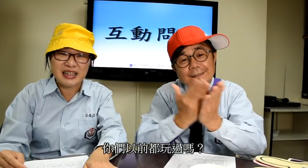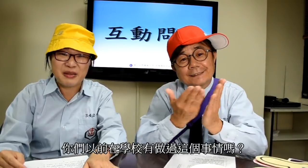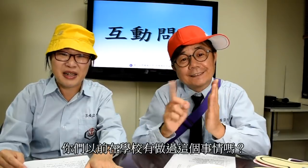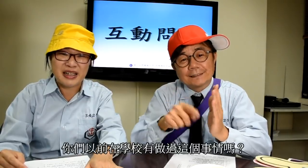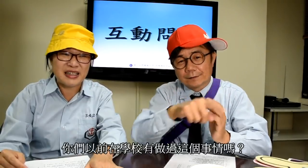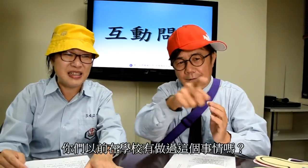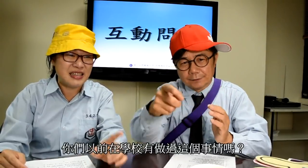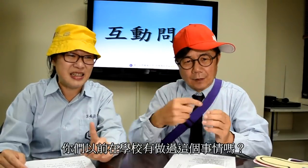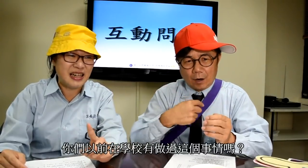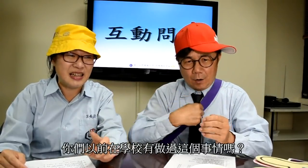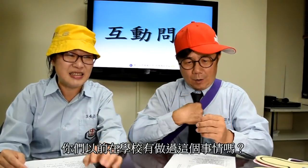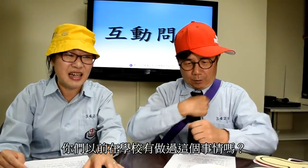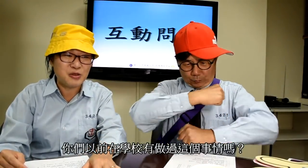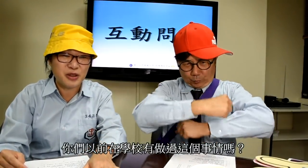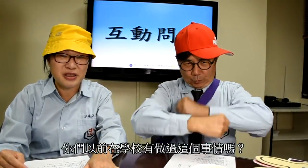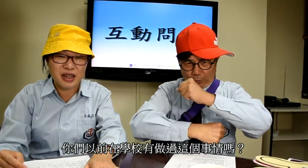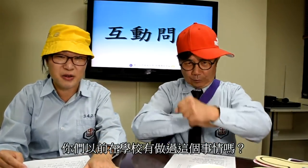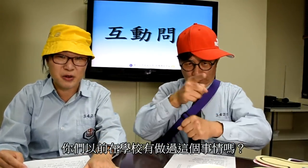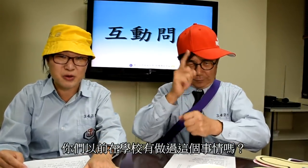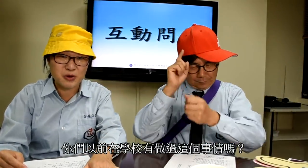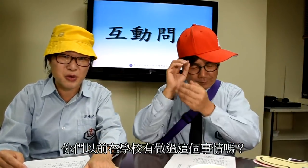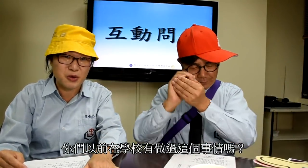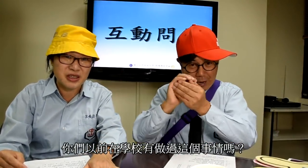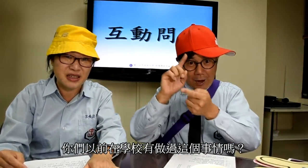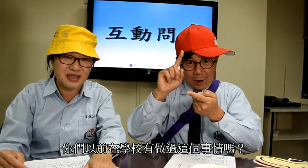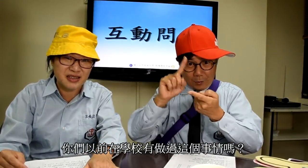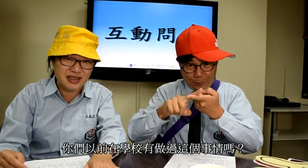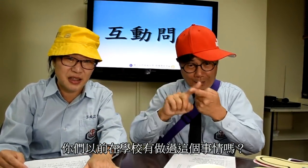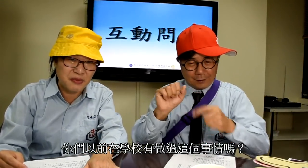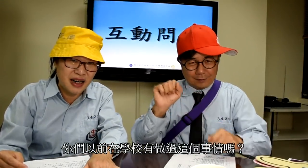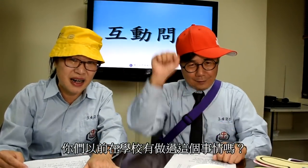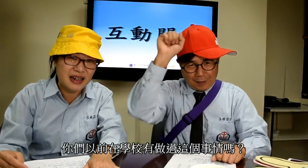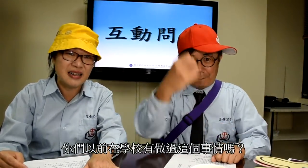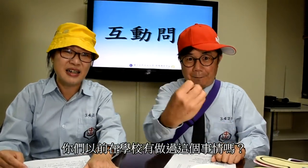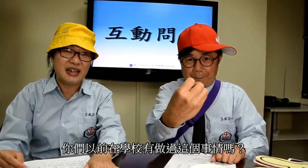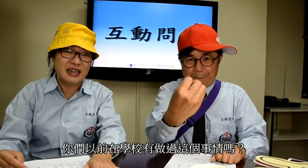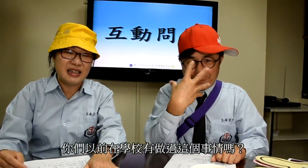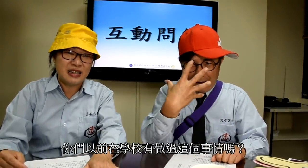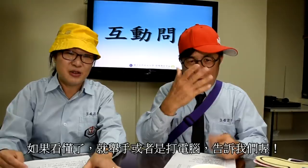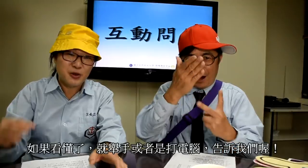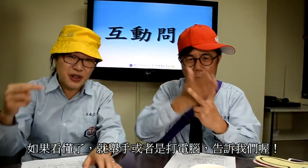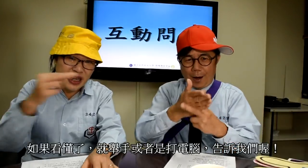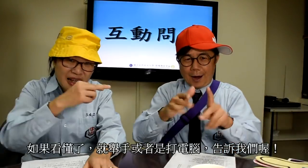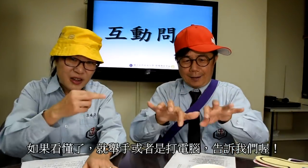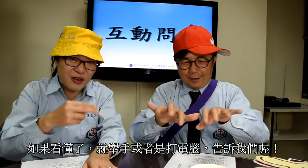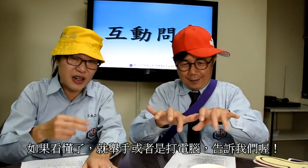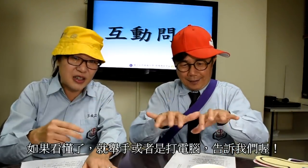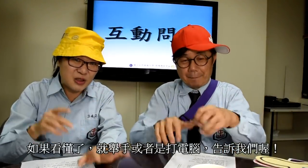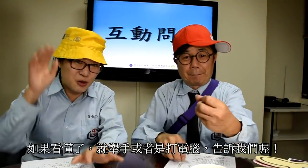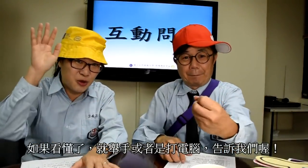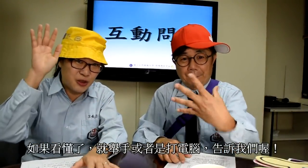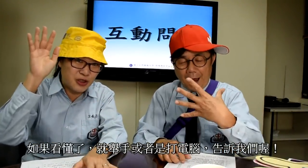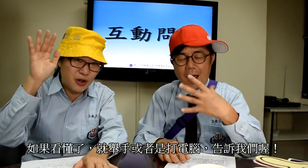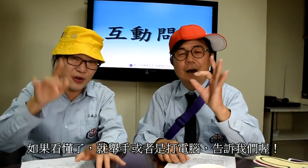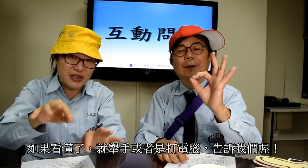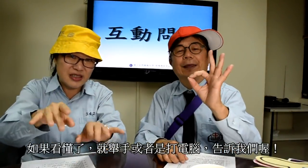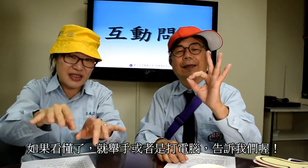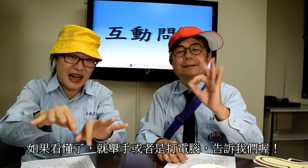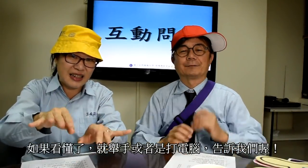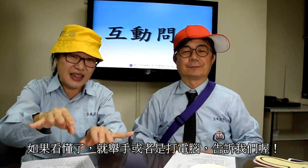们以前在学校有做过这个事情吗？如果看懂了就举手，或者是打电脑